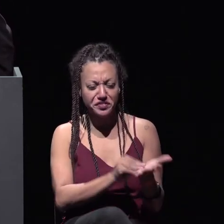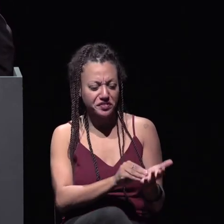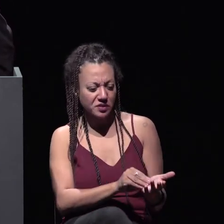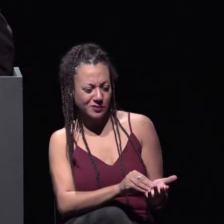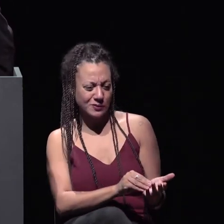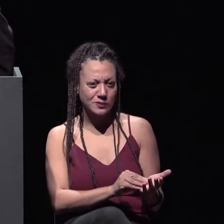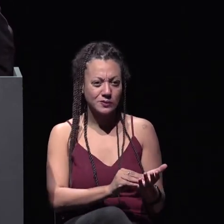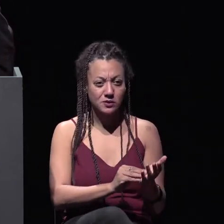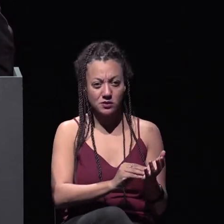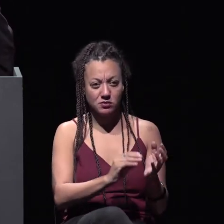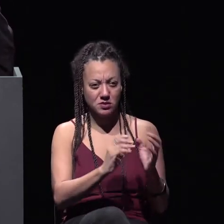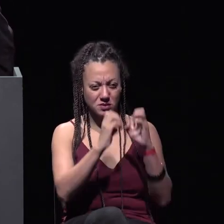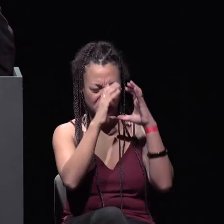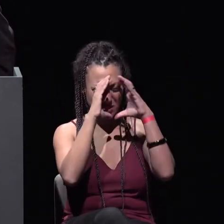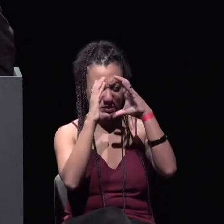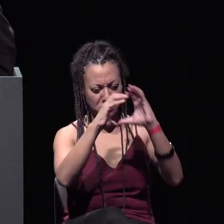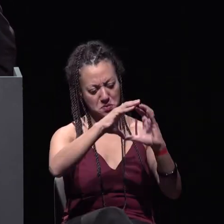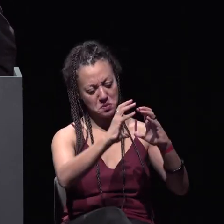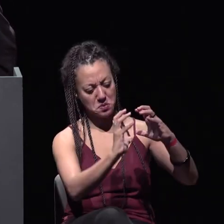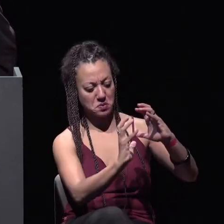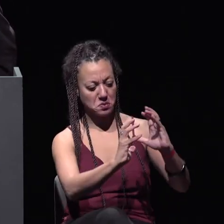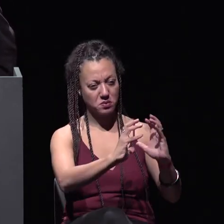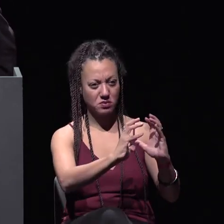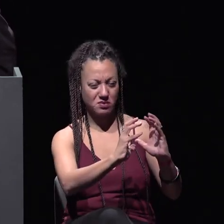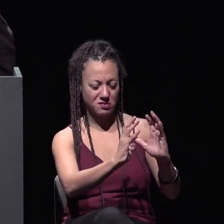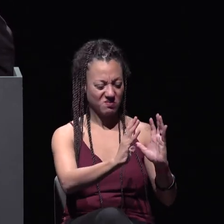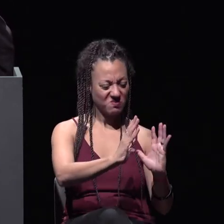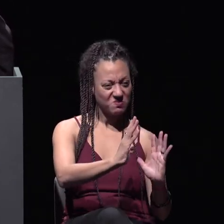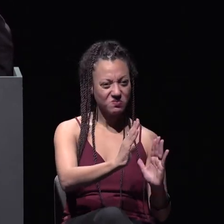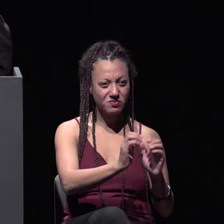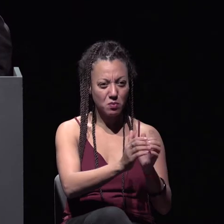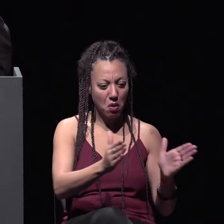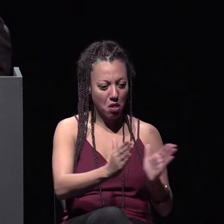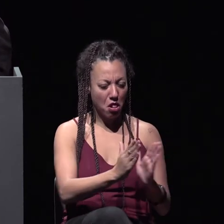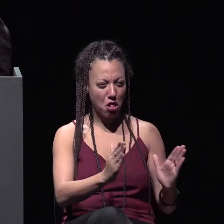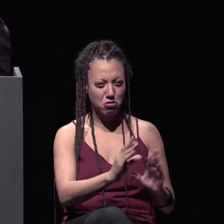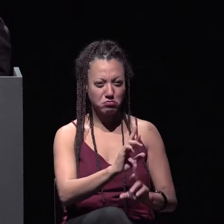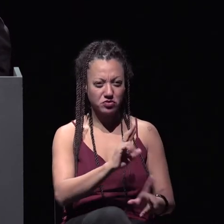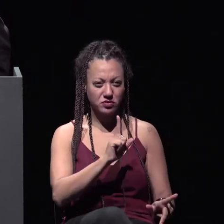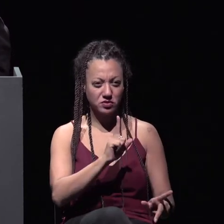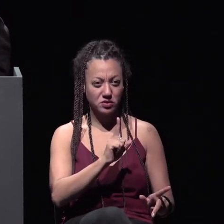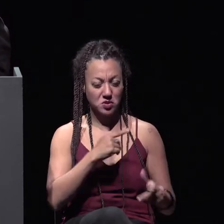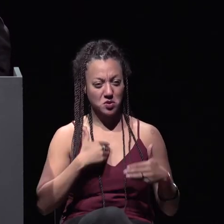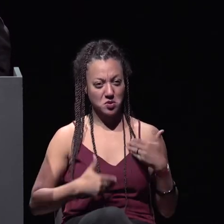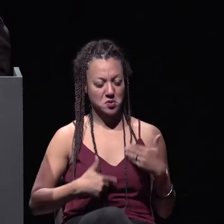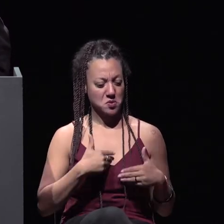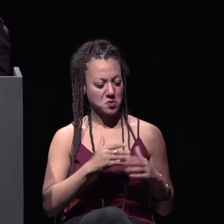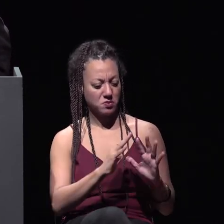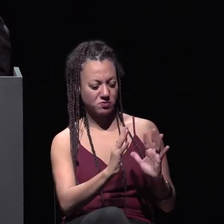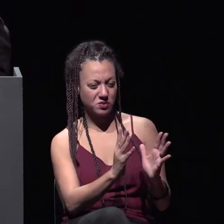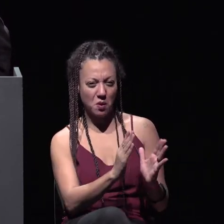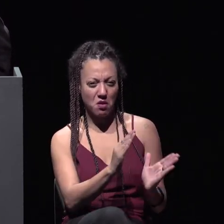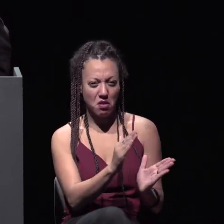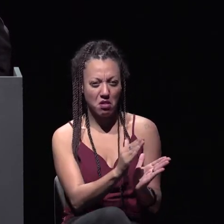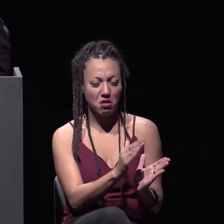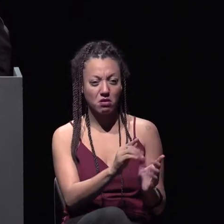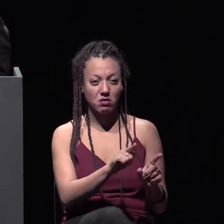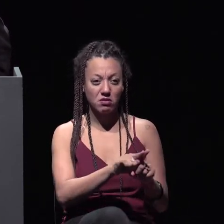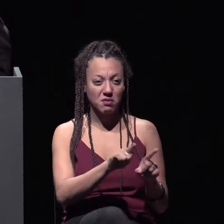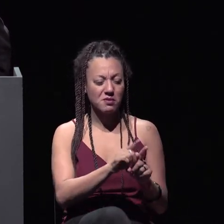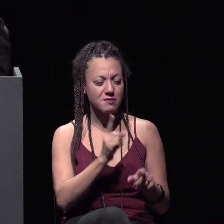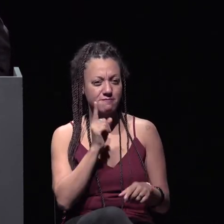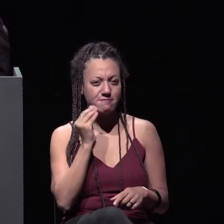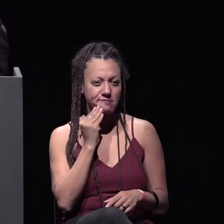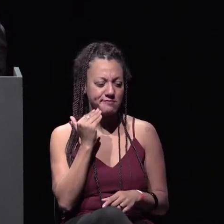certas formas cabeças contornado as proporções são aguardados corpos por demais espécies e curtos e outros muitos